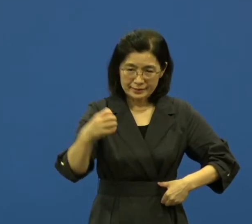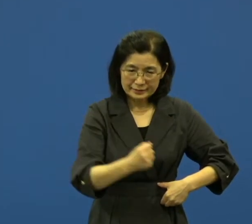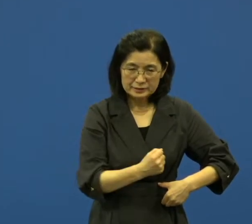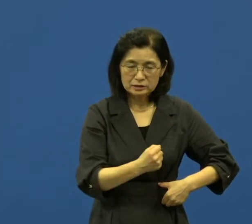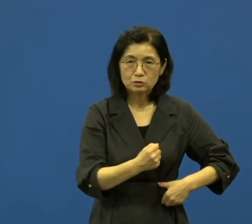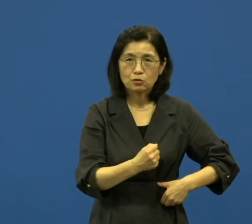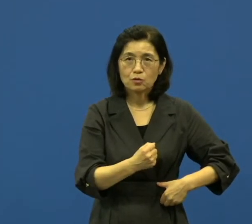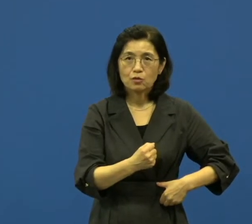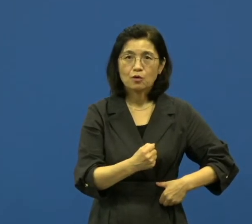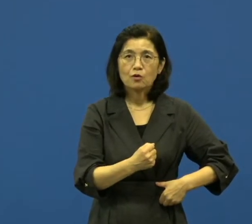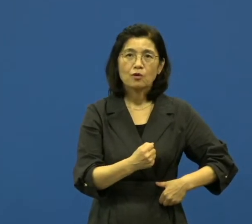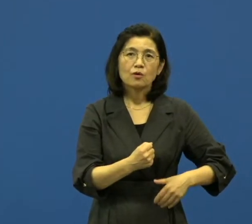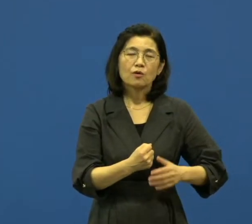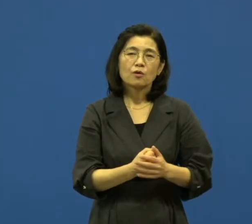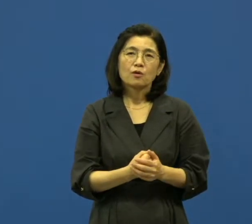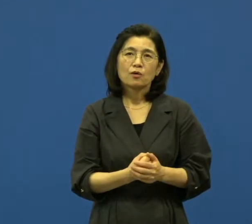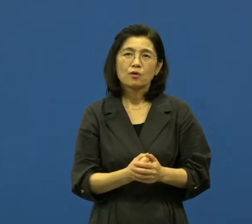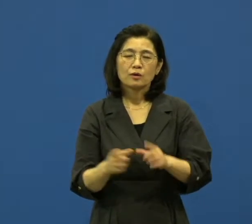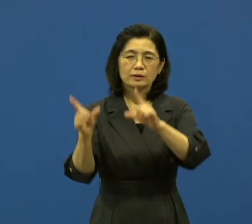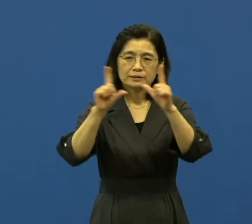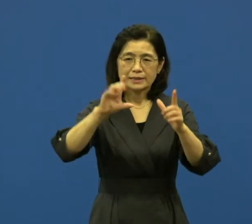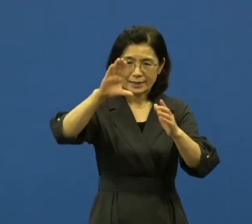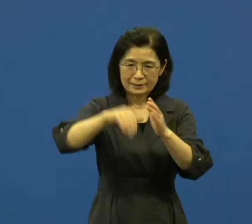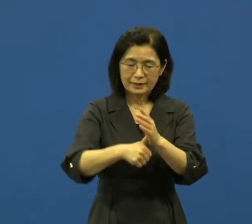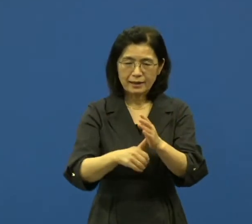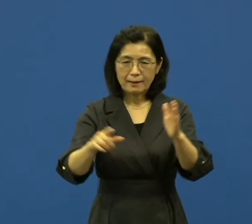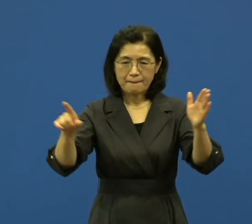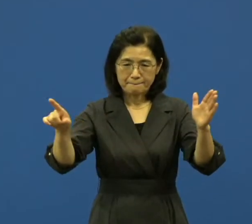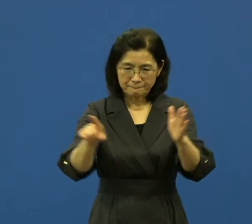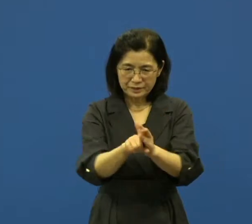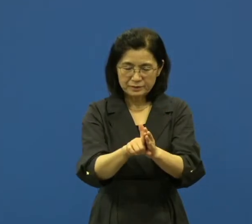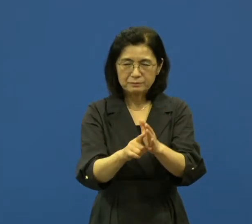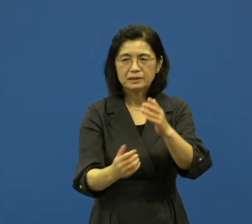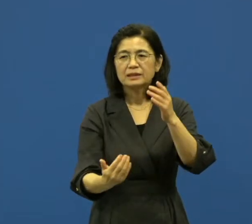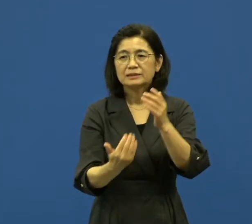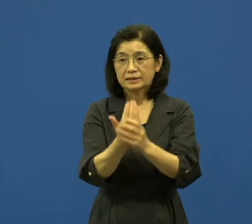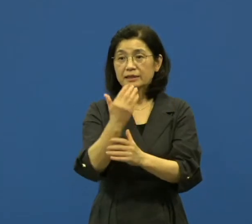바를 알지 못하지만 하나님의 부르심을 따라